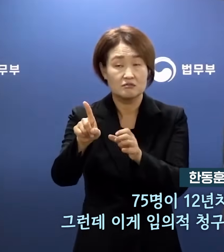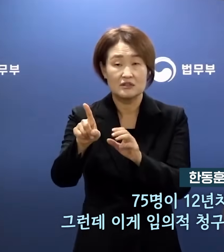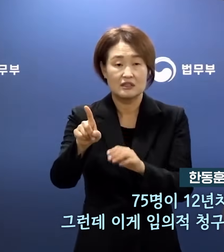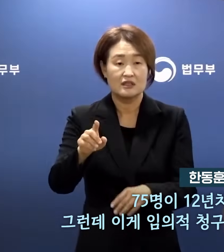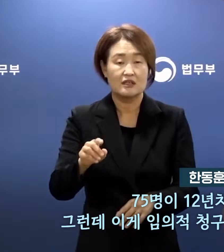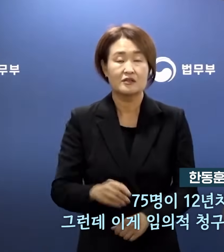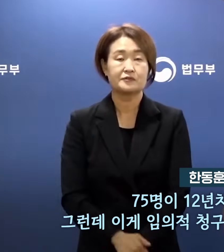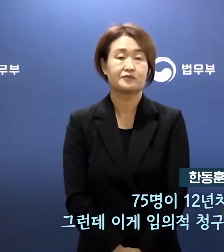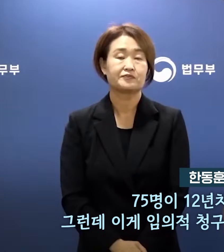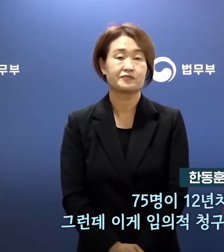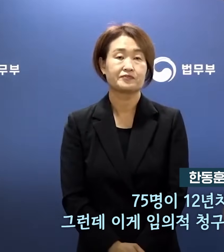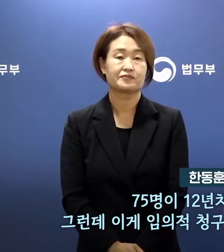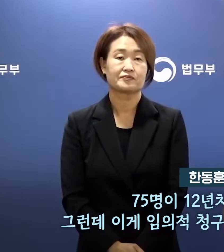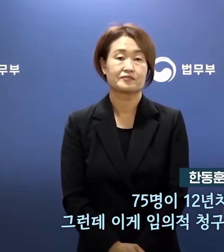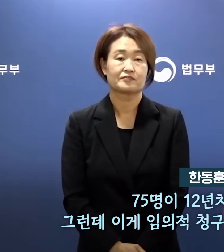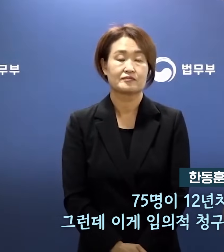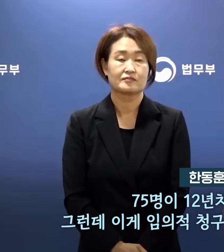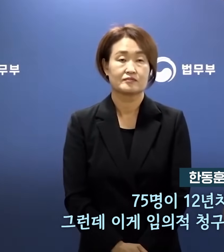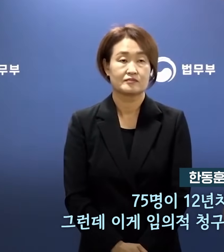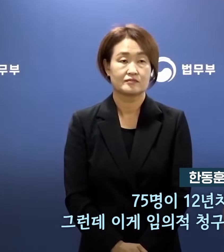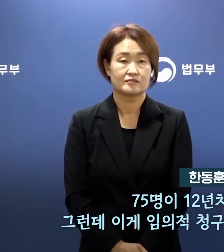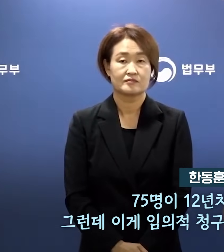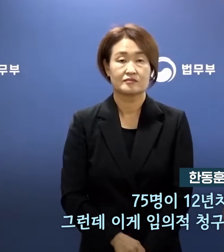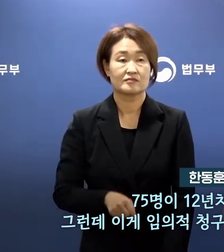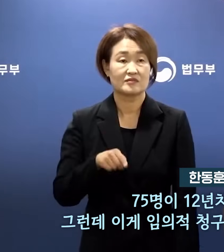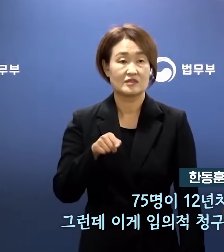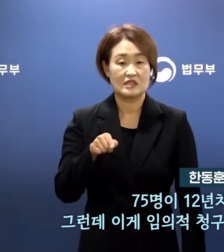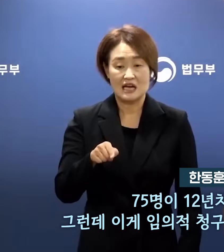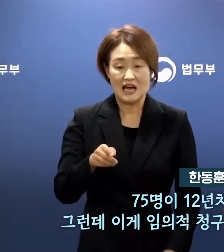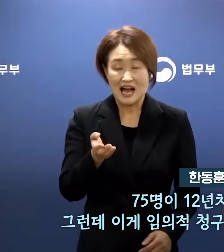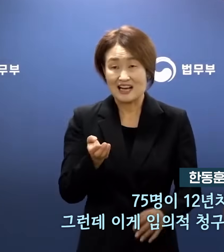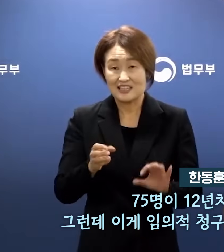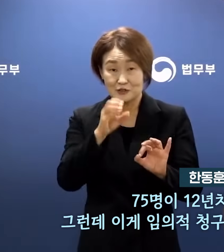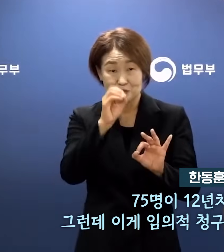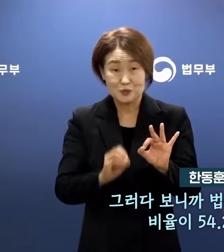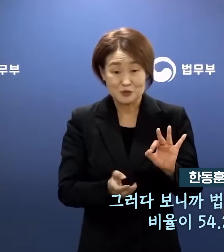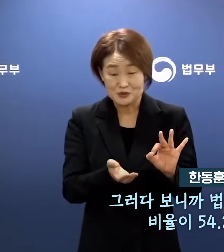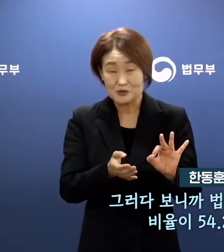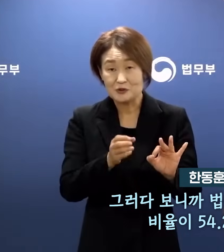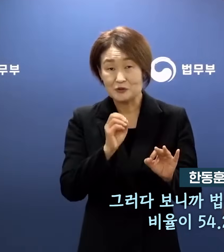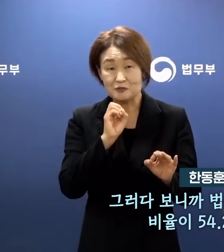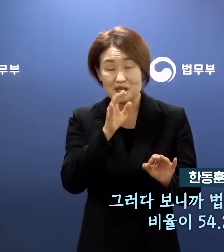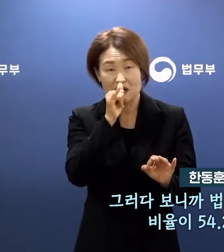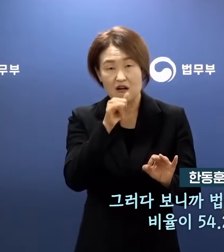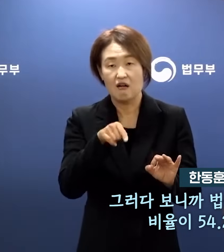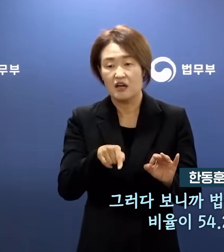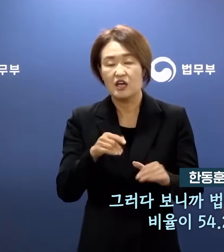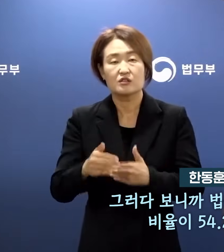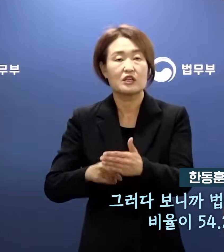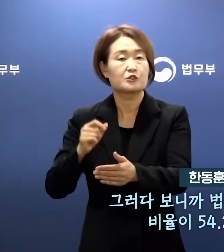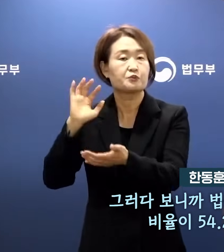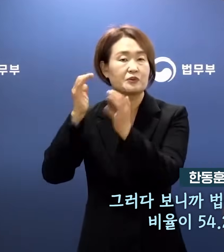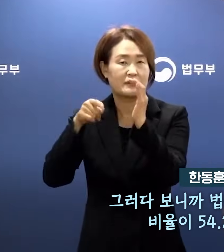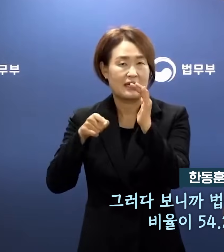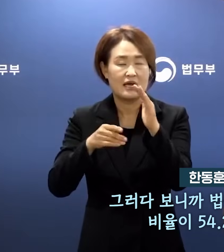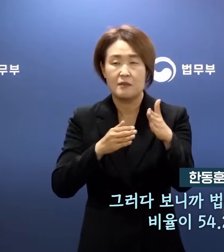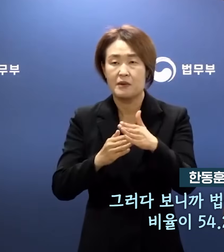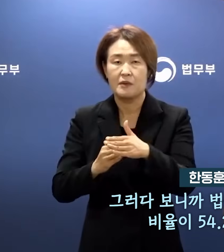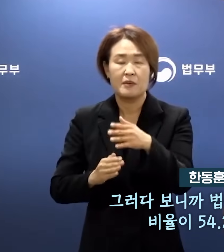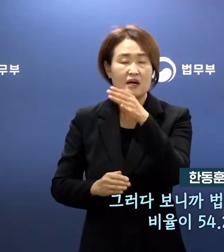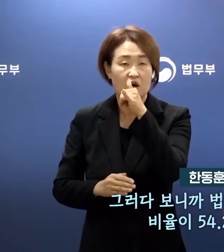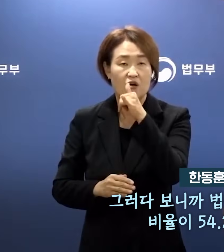그런데 이게 임의적 청구인데다가 절차가 복잡합니다. 그러다 보니까 법원에 의해서 기각되는 비율이